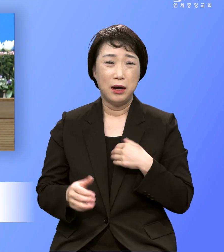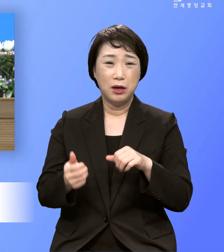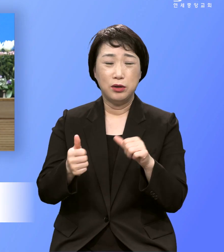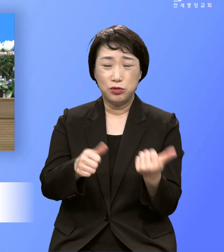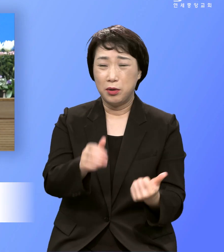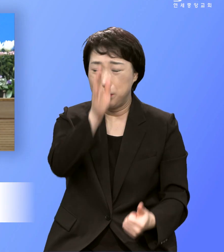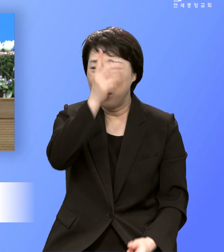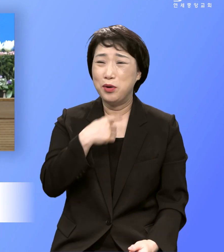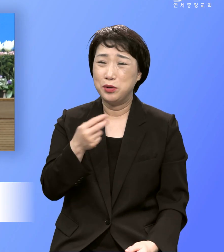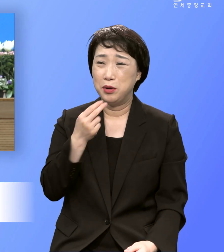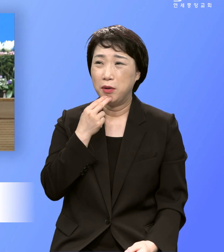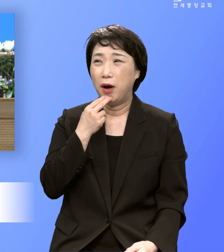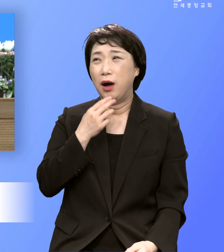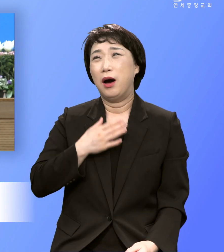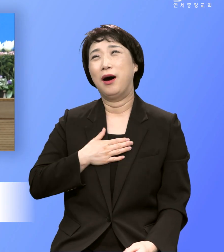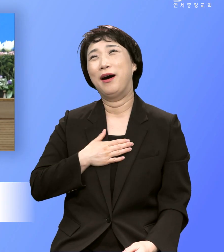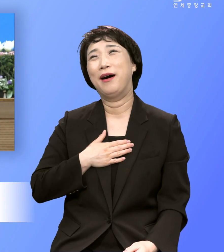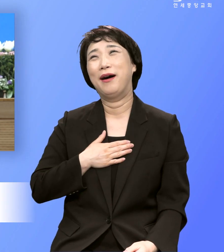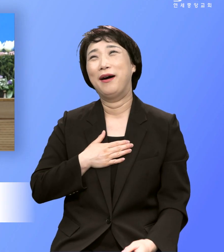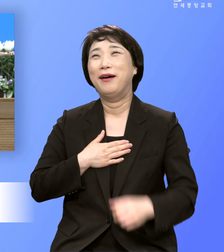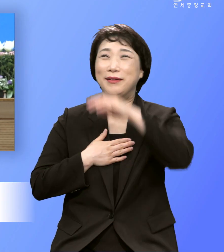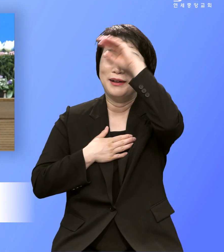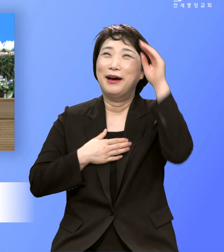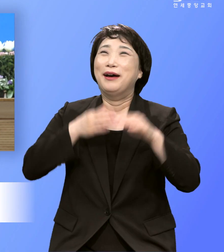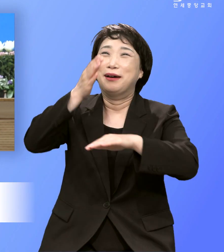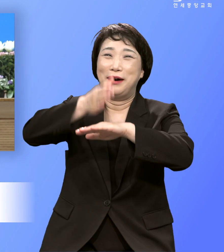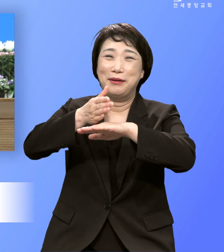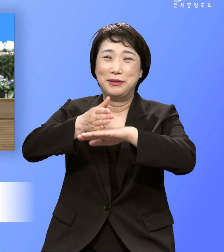병이 안 걸렸네, 참 감사하네.